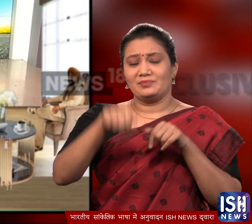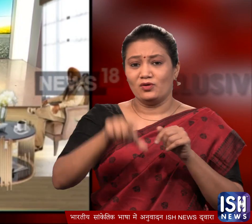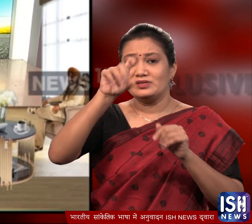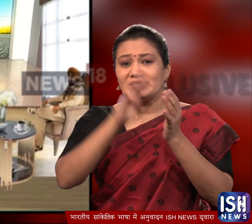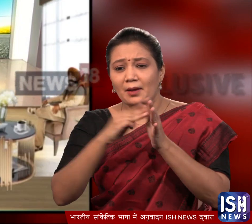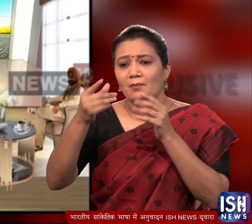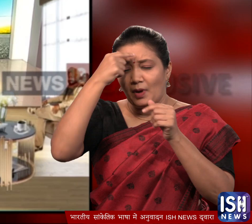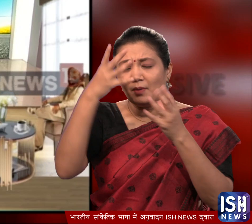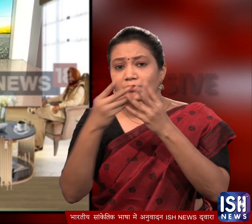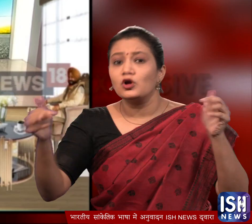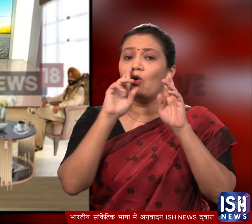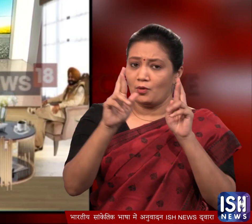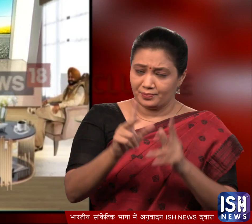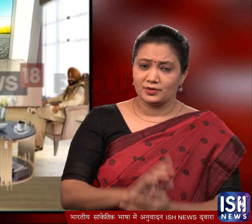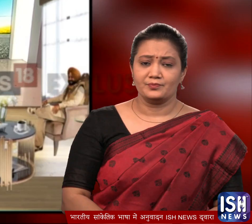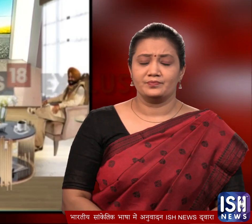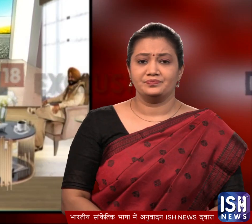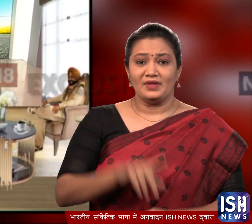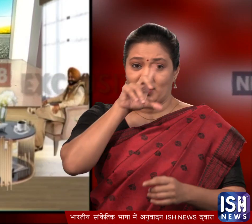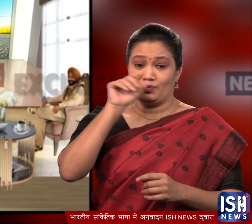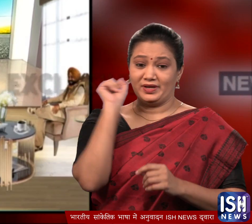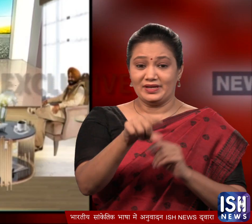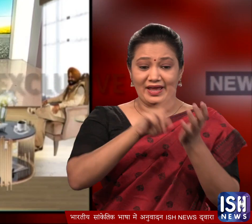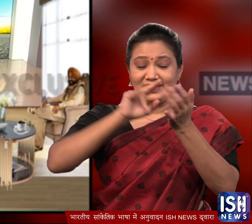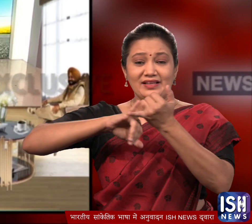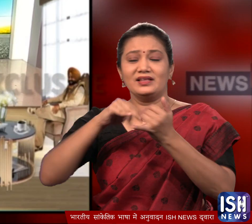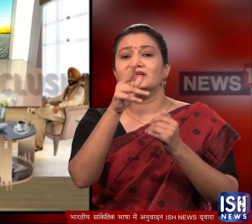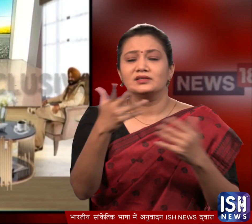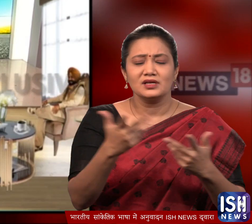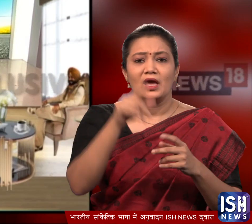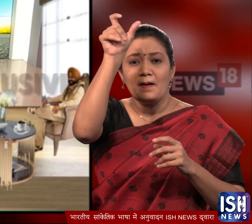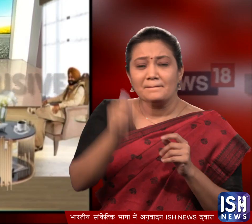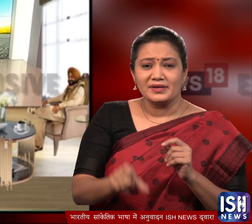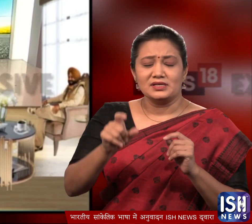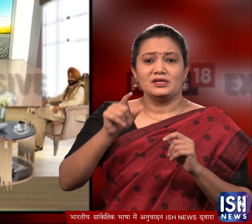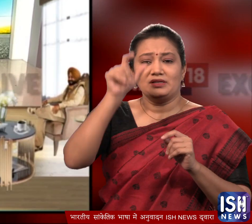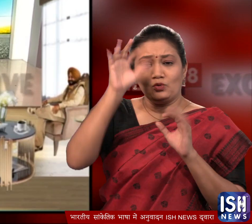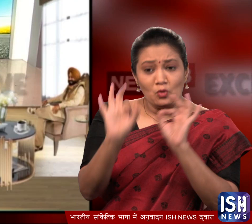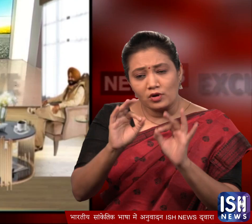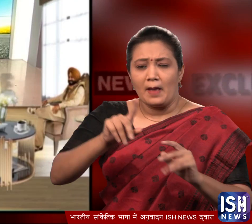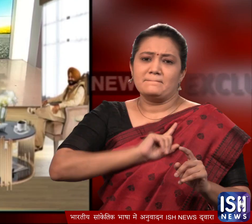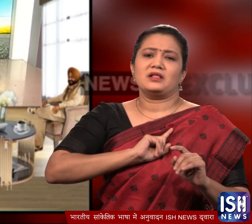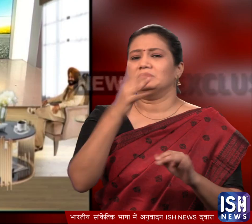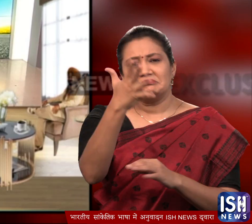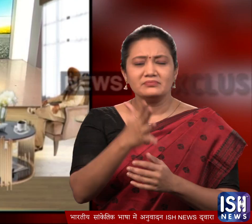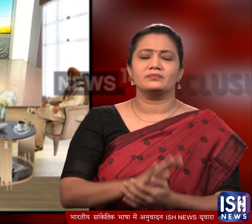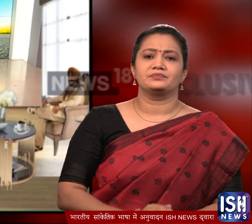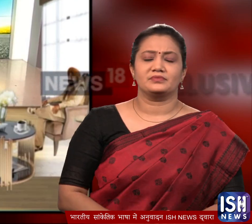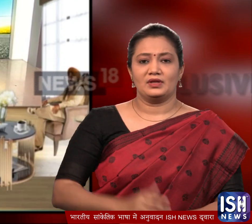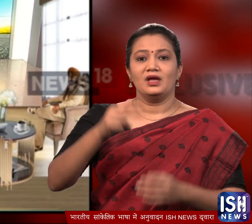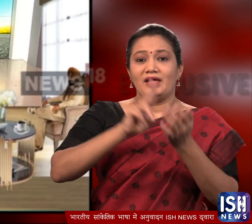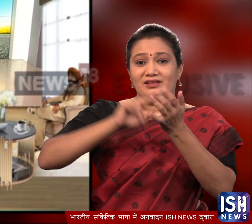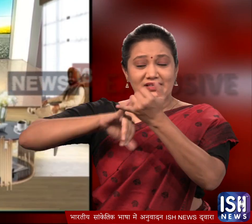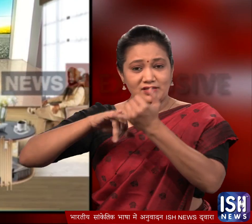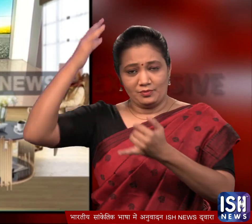के साथ उनके गिले शिकवे दूर हो सकते हैं, क्योंकि अपने ट्वीट में उन्होंने लिखा कि अच्छा इंसान मतलबी नहीं होता। नवजोत सिंह सिद्धू